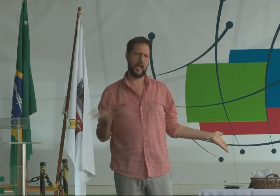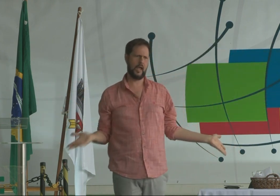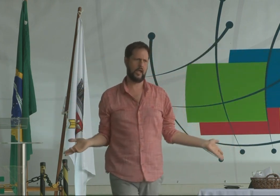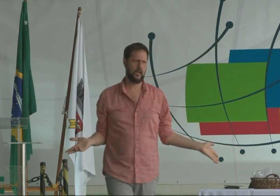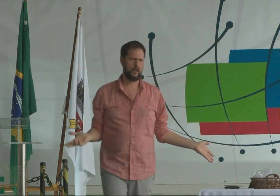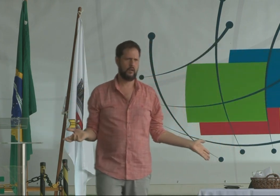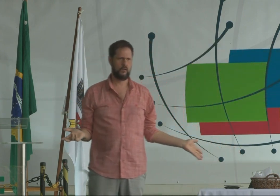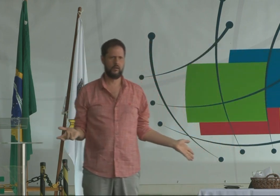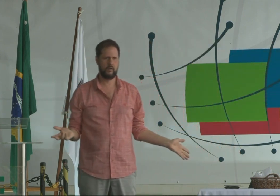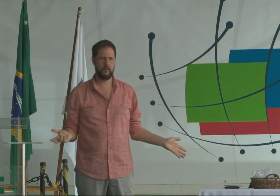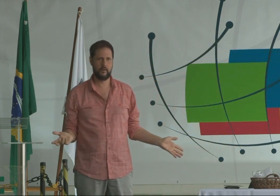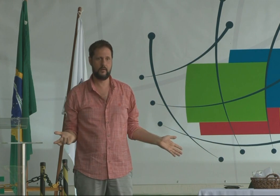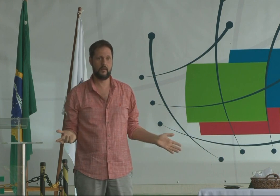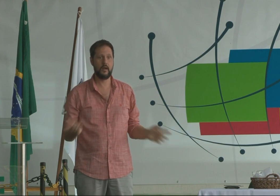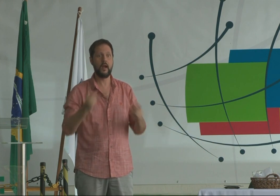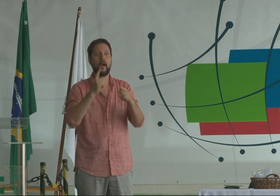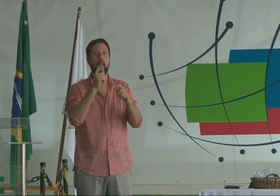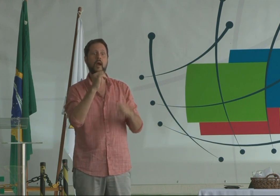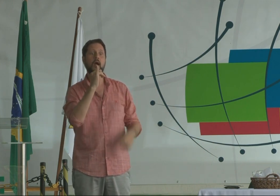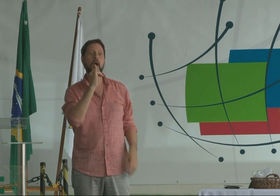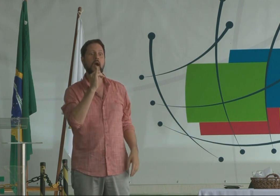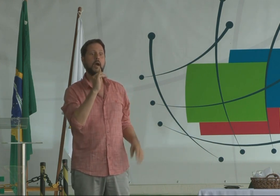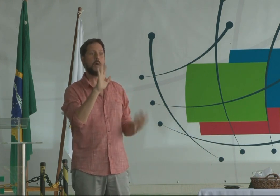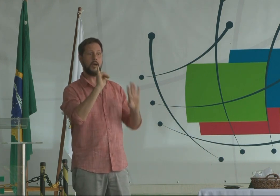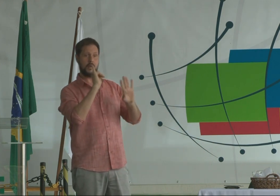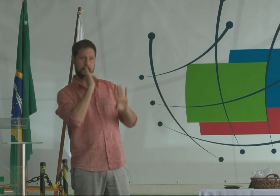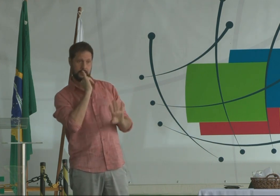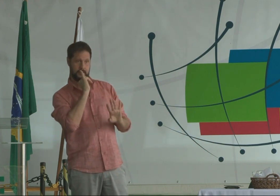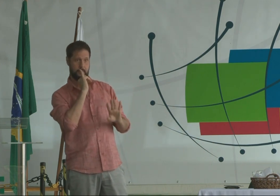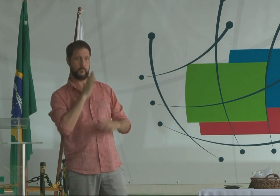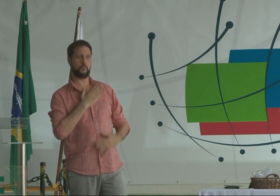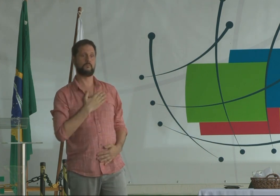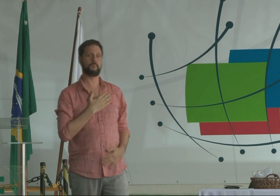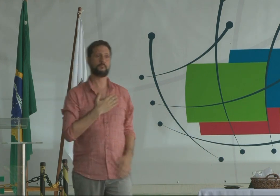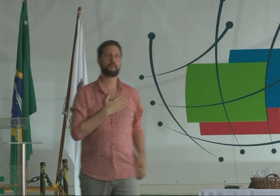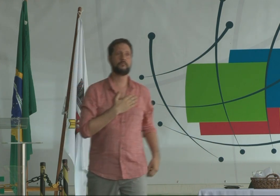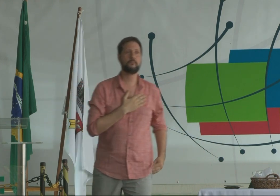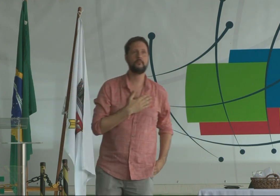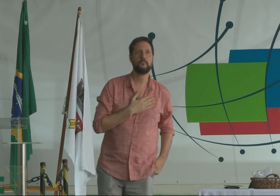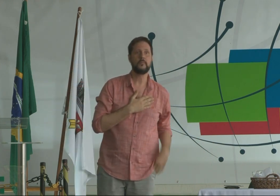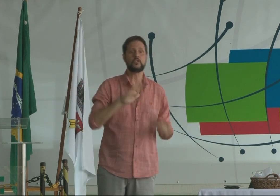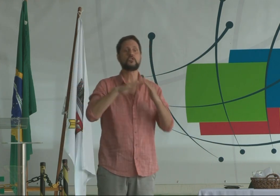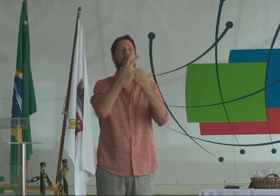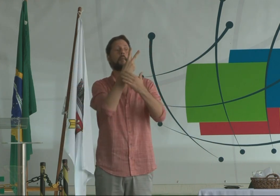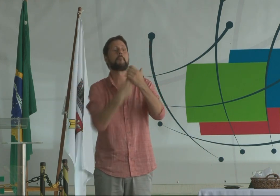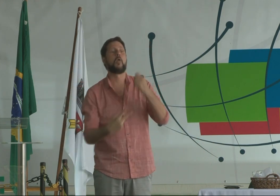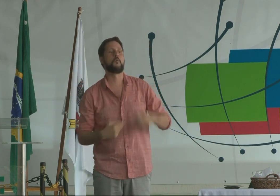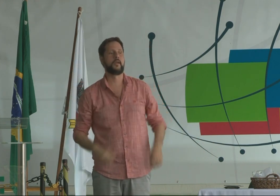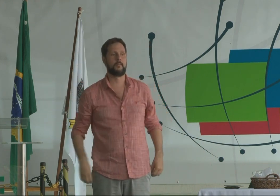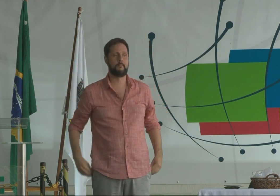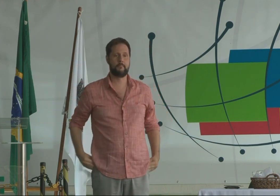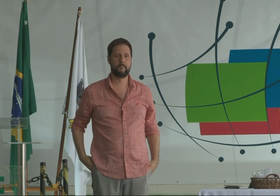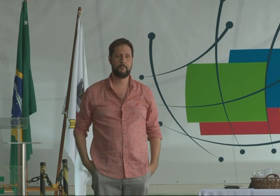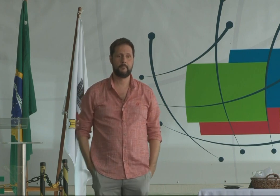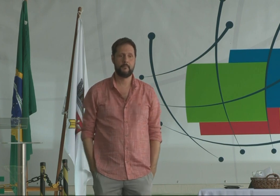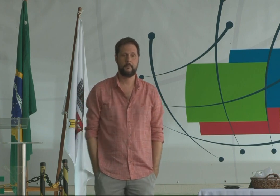afastado, isso não pode. Realmente temos que pensar. É um exemplo. A gente fala de escola bilingue.